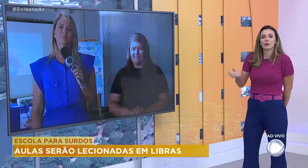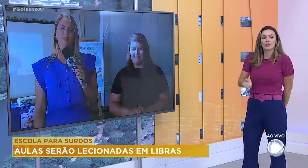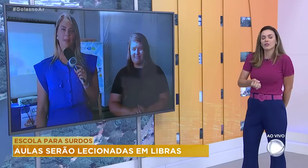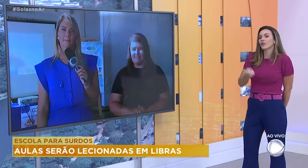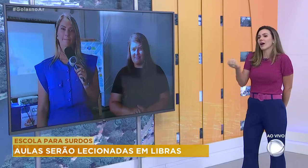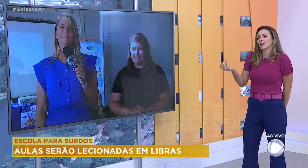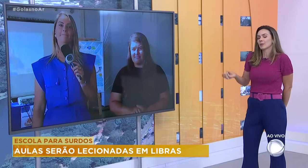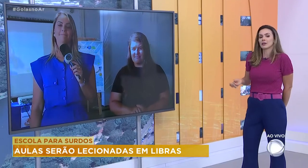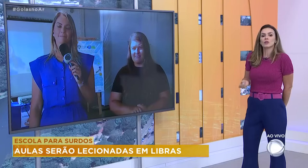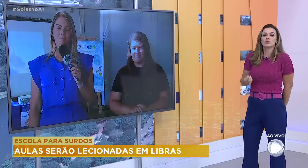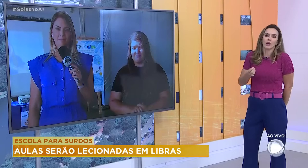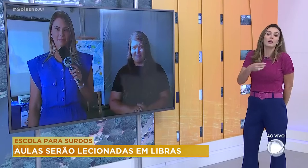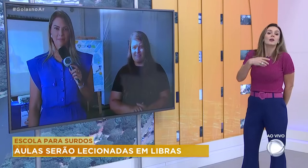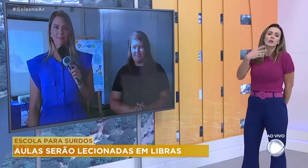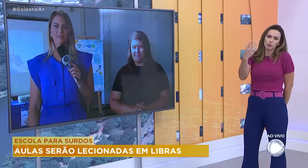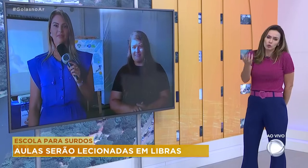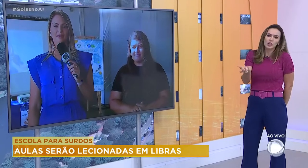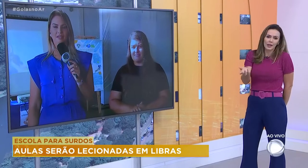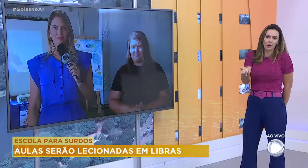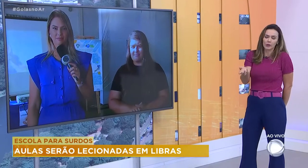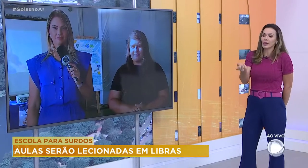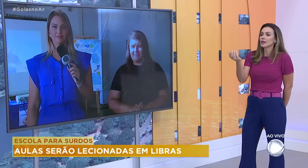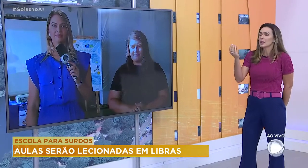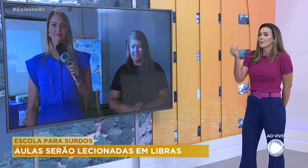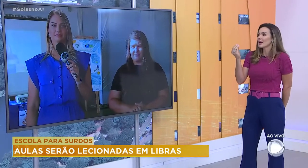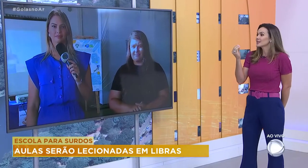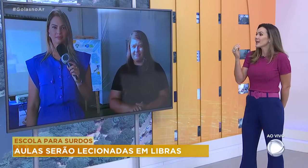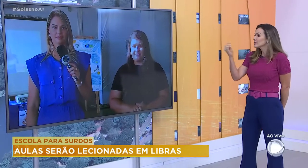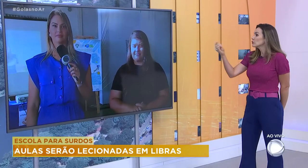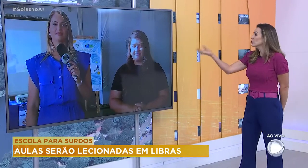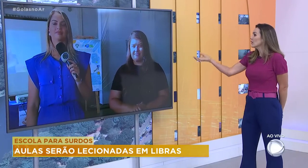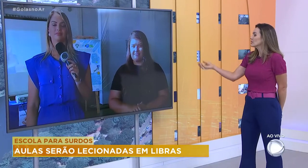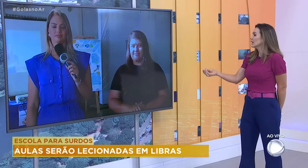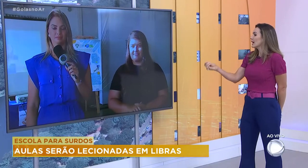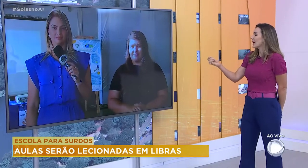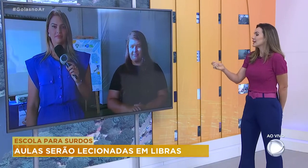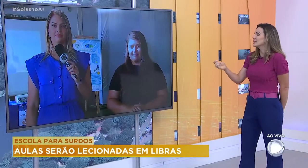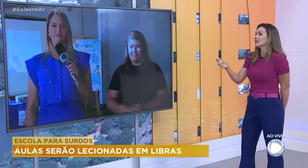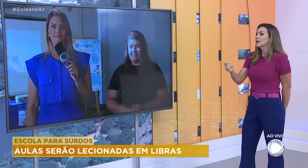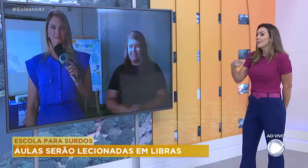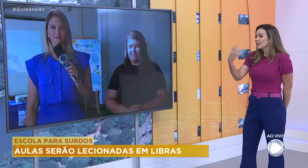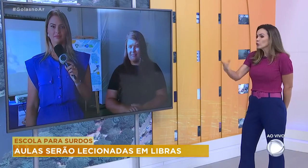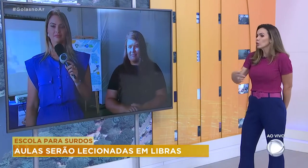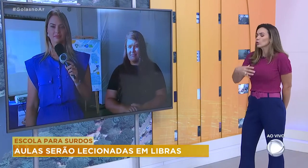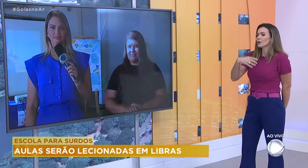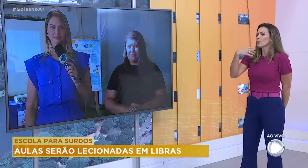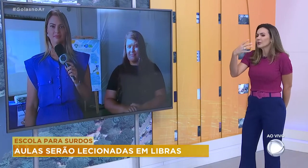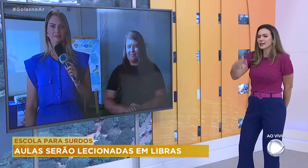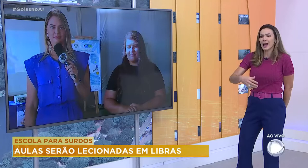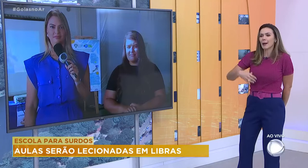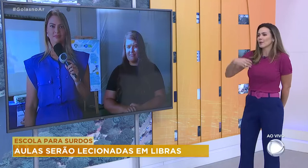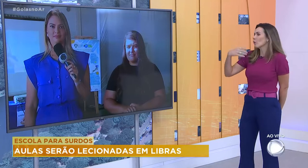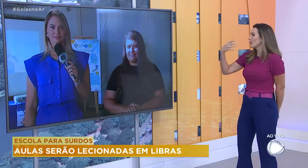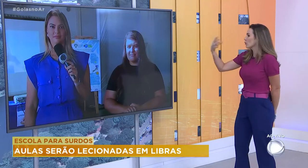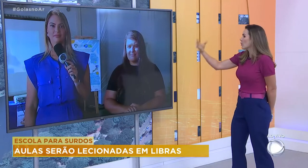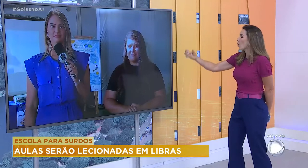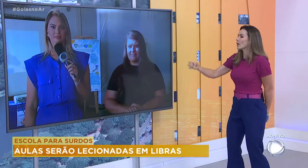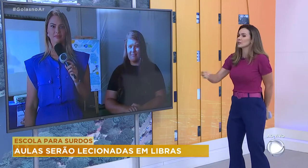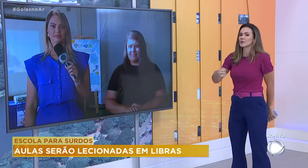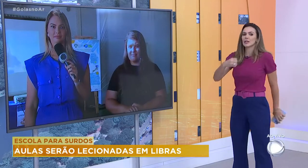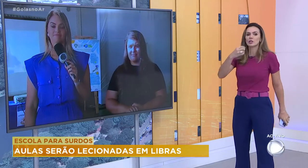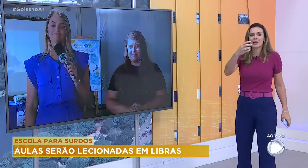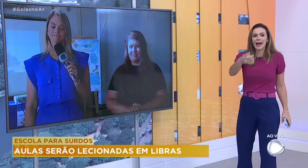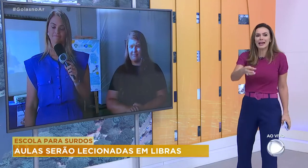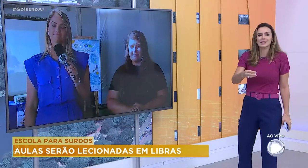ouve, para quem fala, para quem enxerga, no geral, né, mas deve ser muito difícil, né, Nayara, assim, para tudo, para comunicar, para comprar alguma